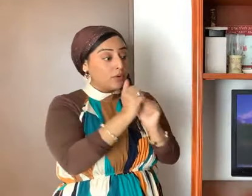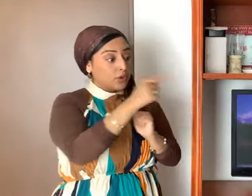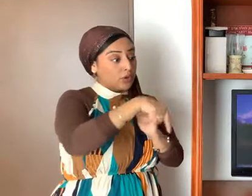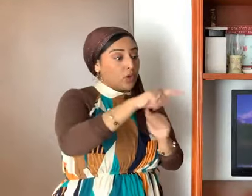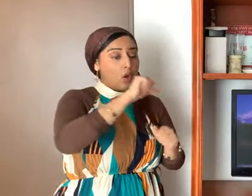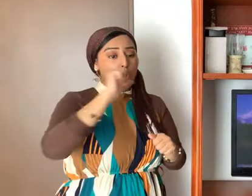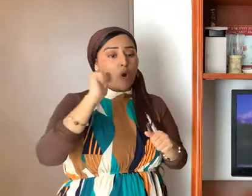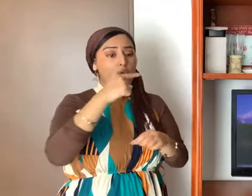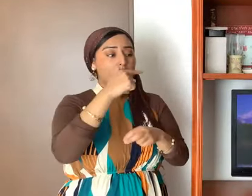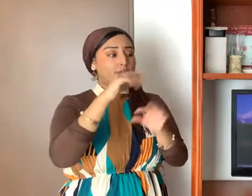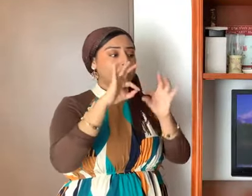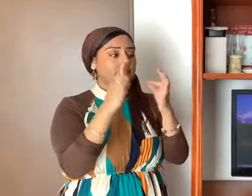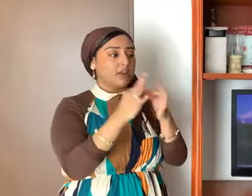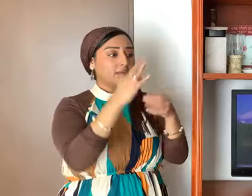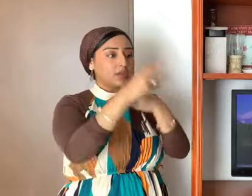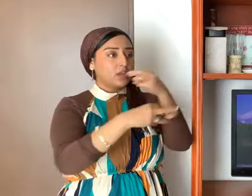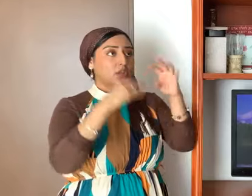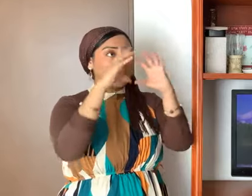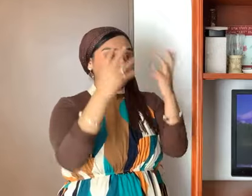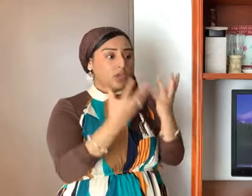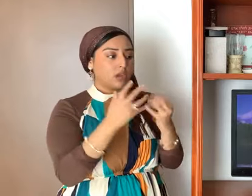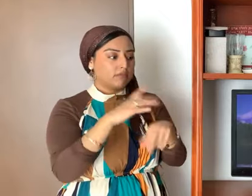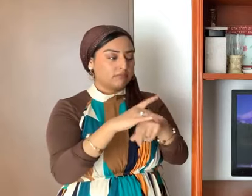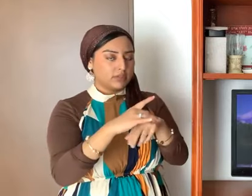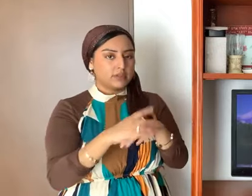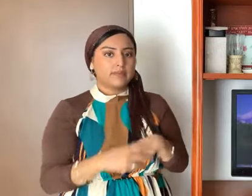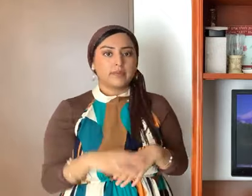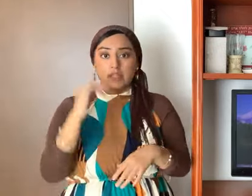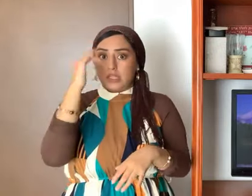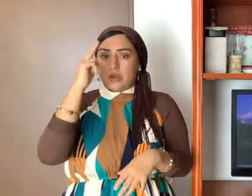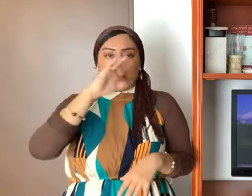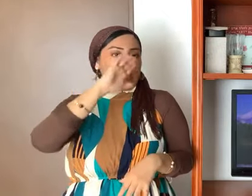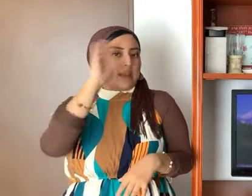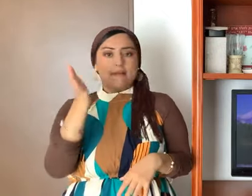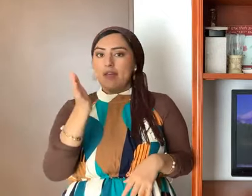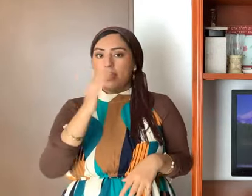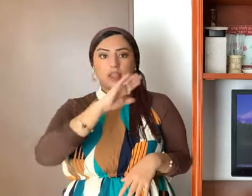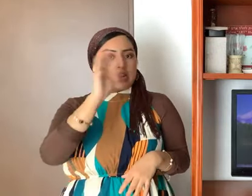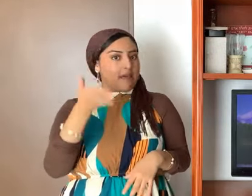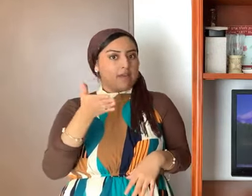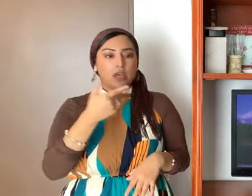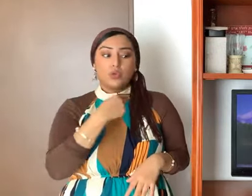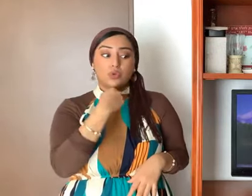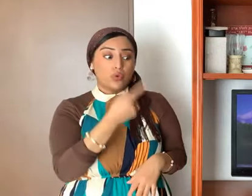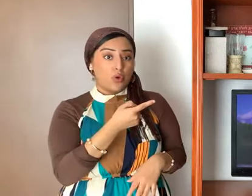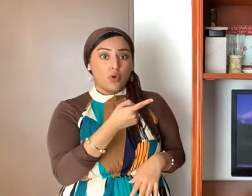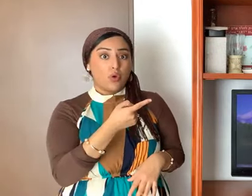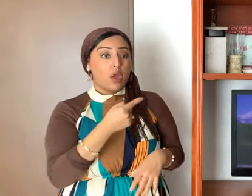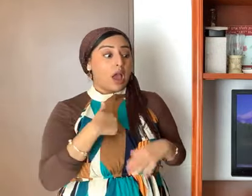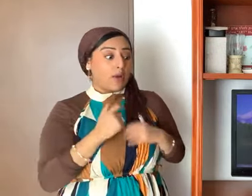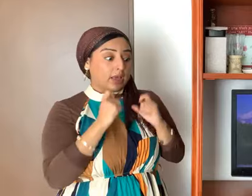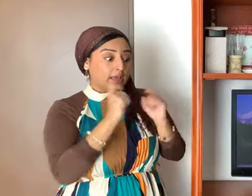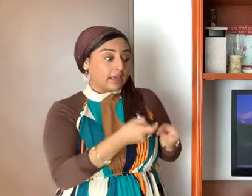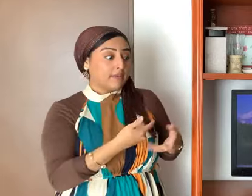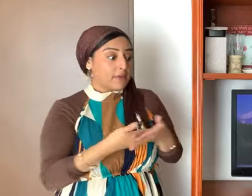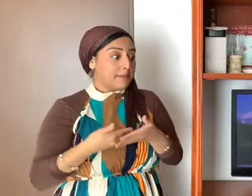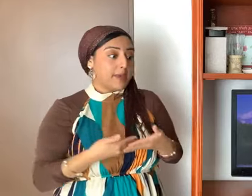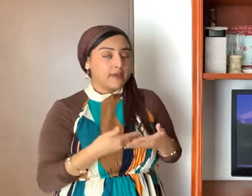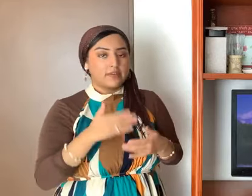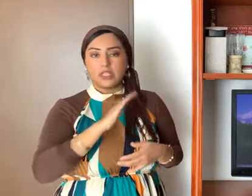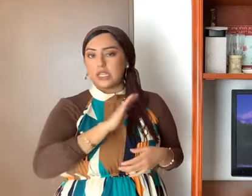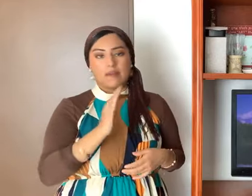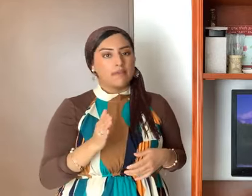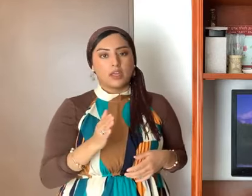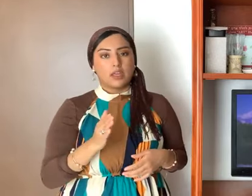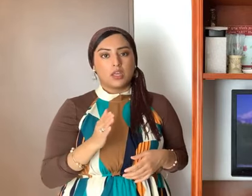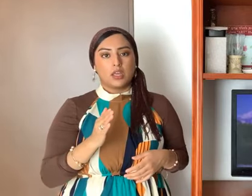las familias de la tierra. Nunca le habló aquí Yahweh sobre exactamente que le fuera a dar un hijo. Le